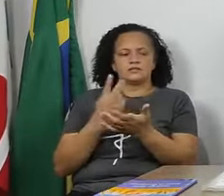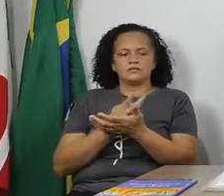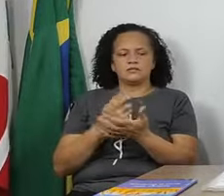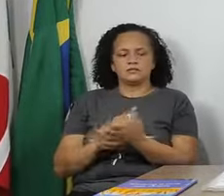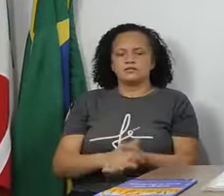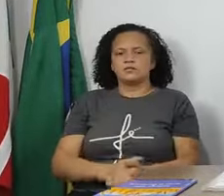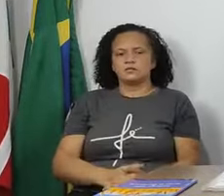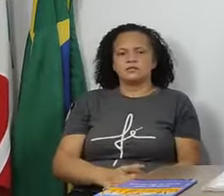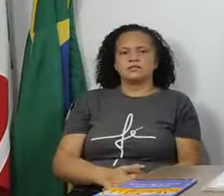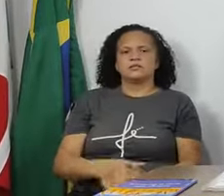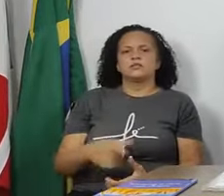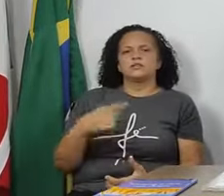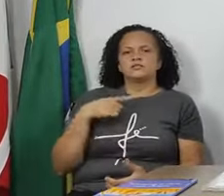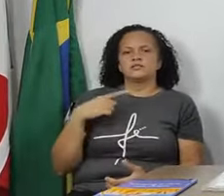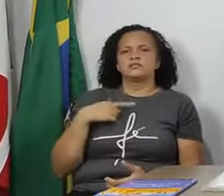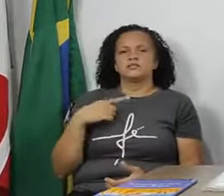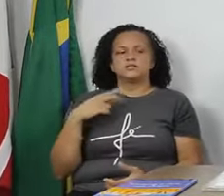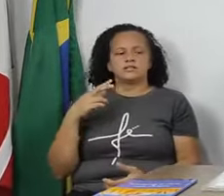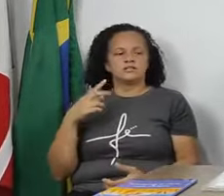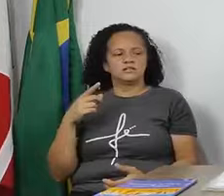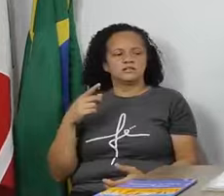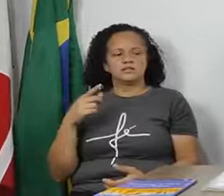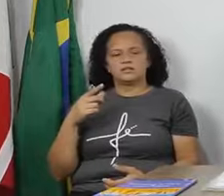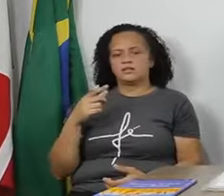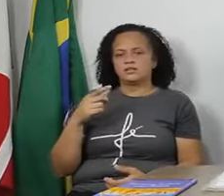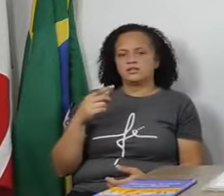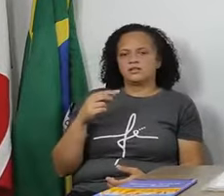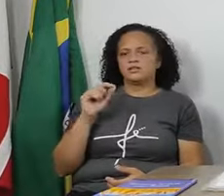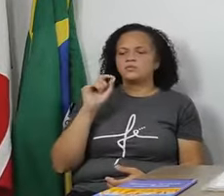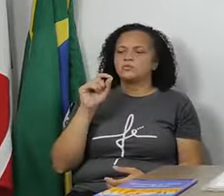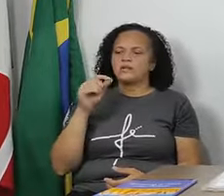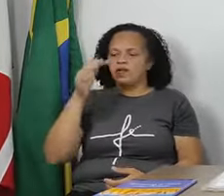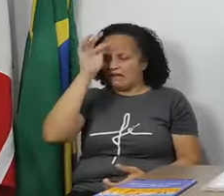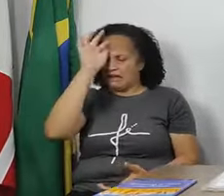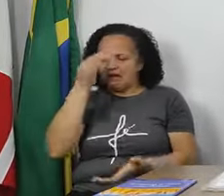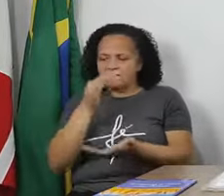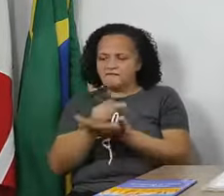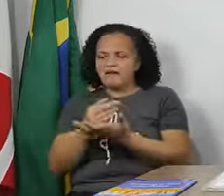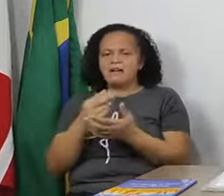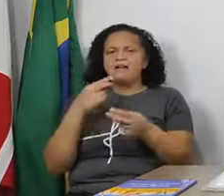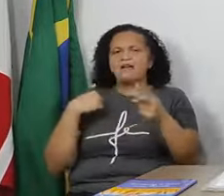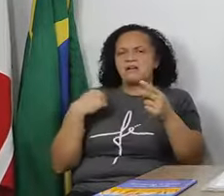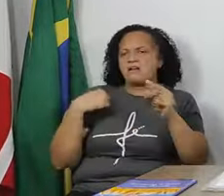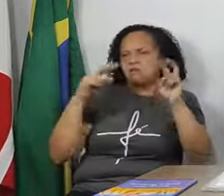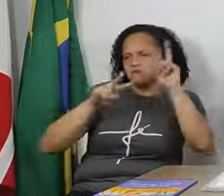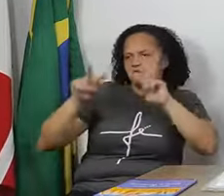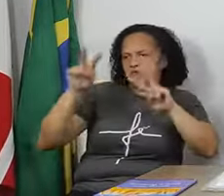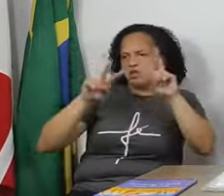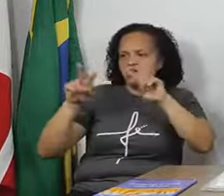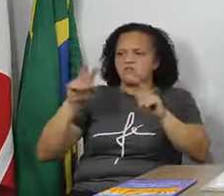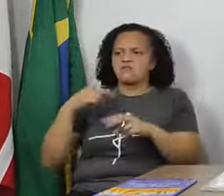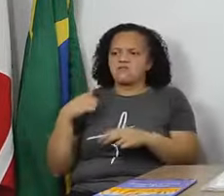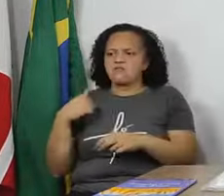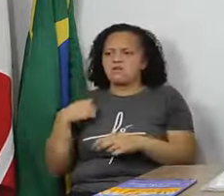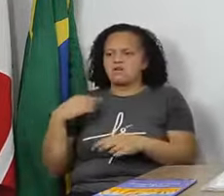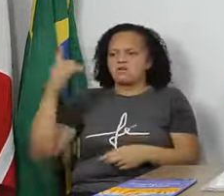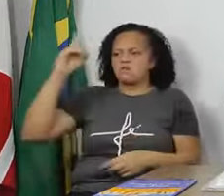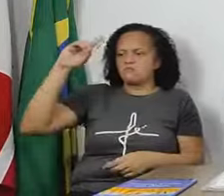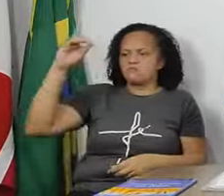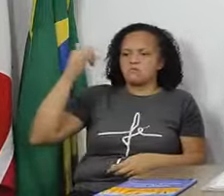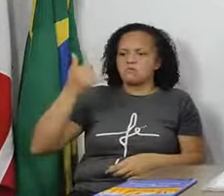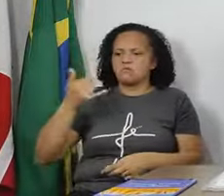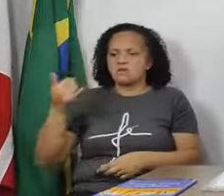no que a gente vê, no que a gente ouve, no que a gente sente. Nossa fé tem que estar edificada, nossa